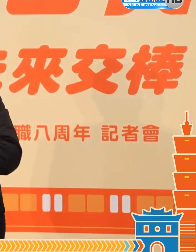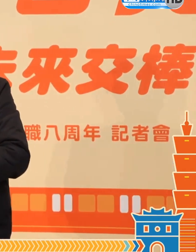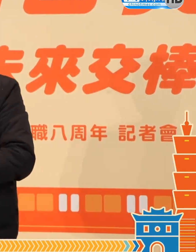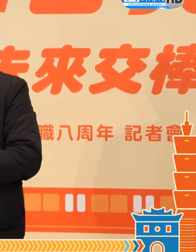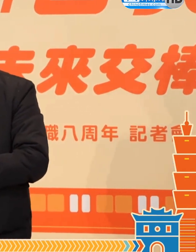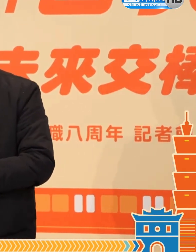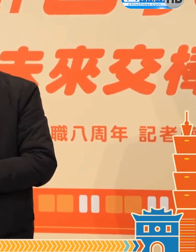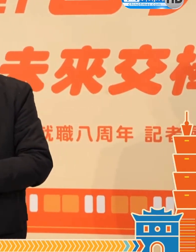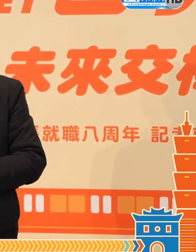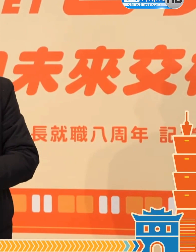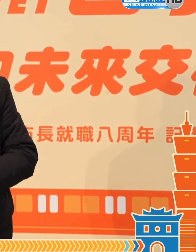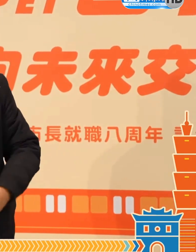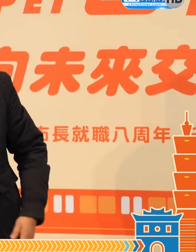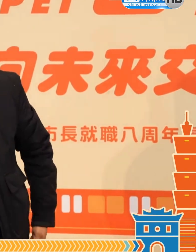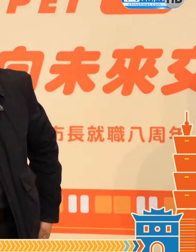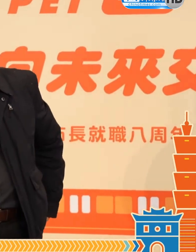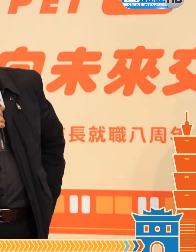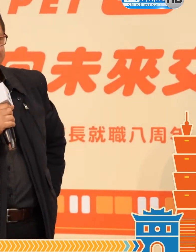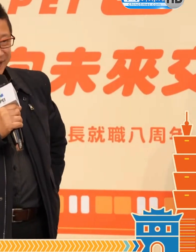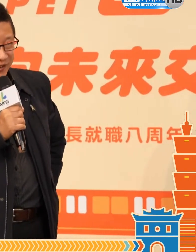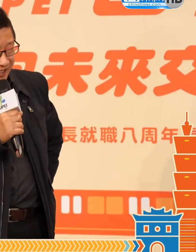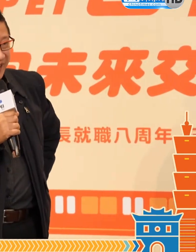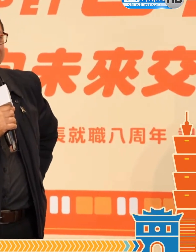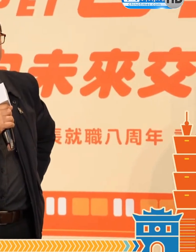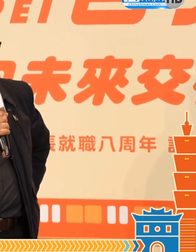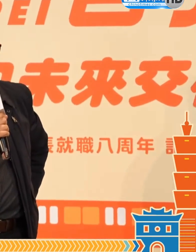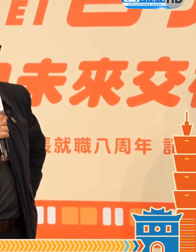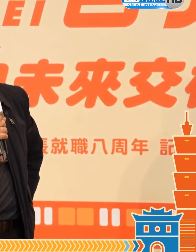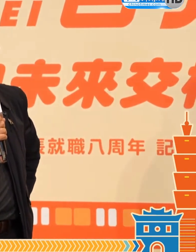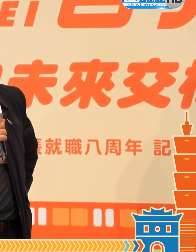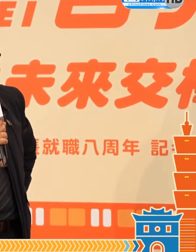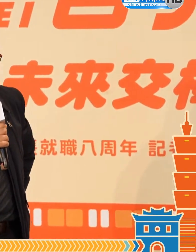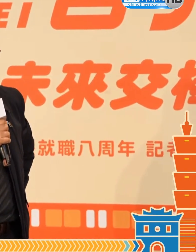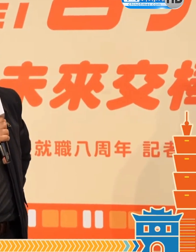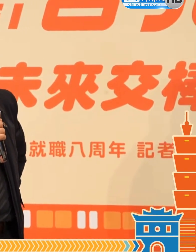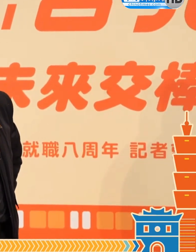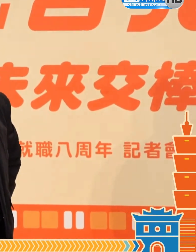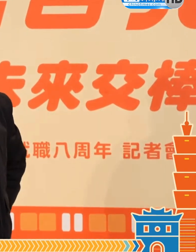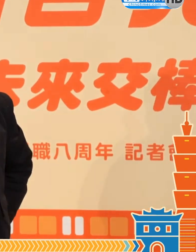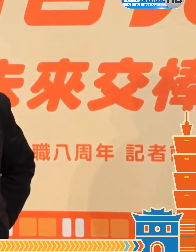那市长给我感觉其实是非常严厉，但是也非